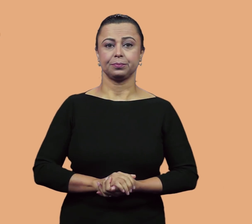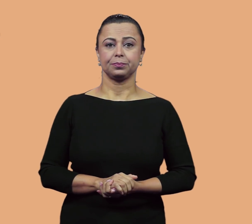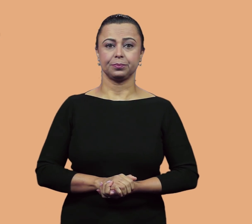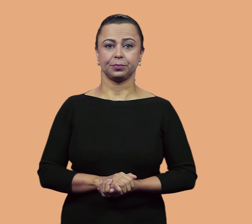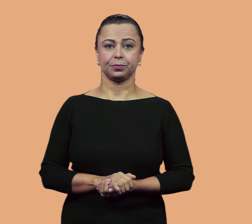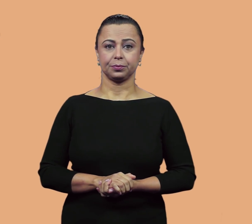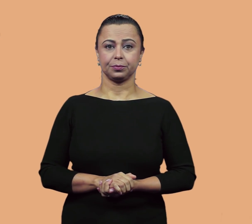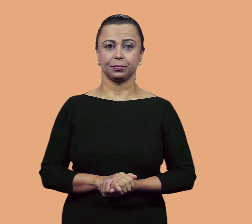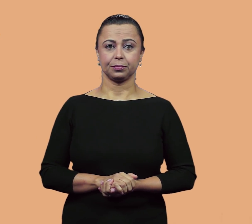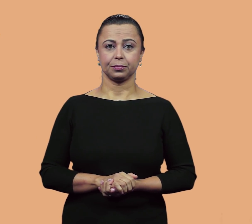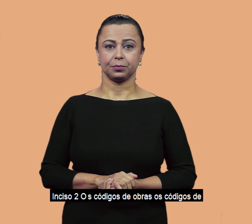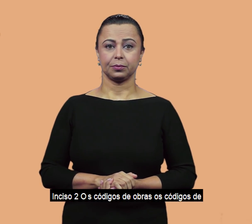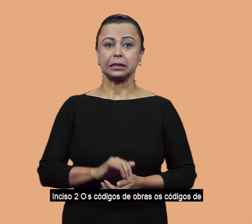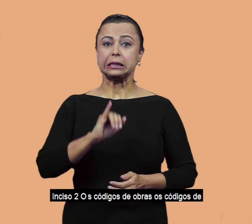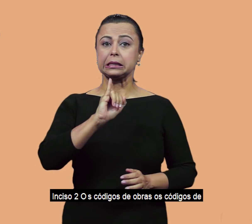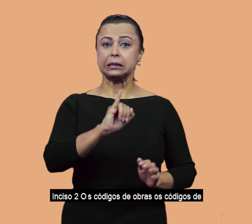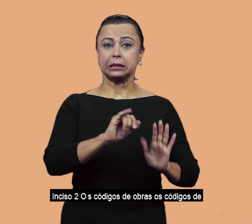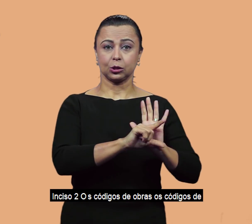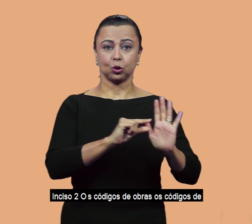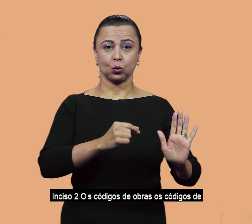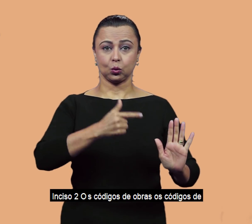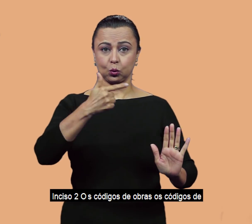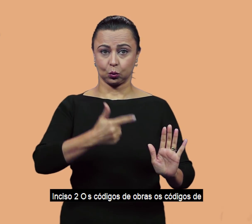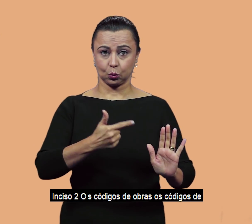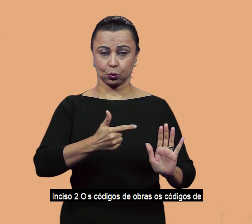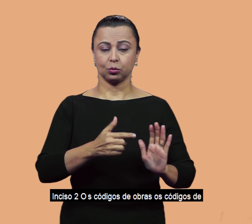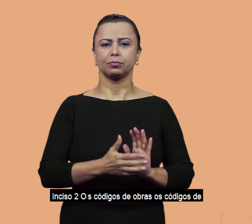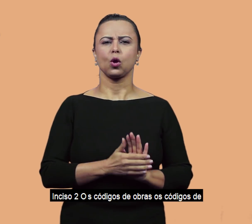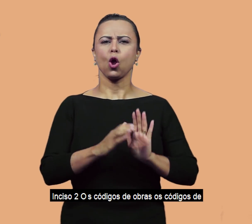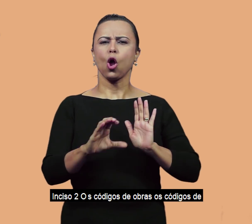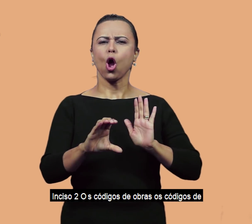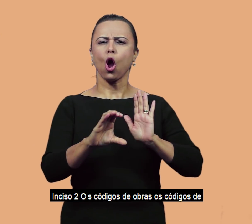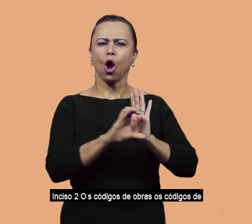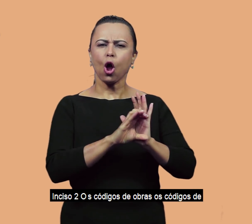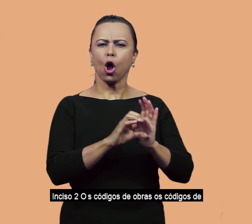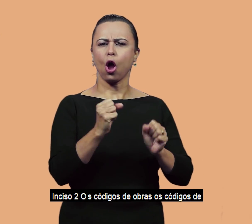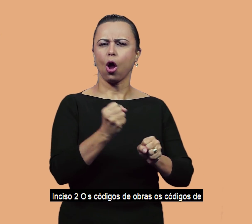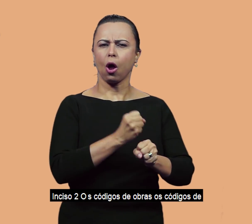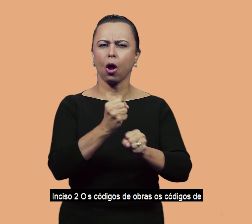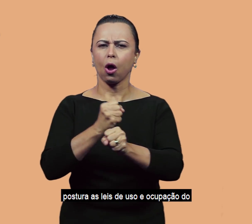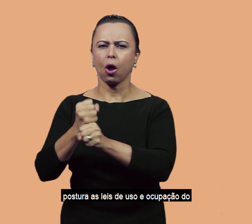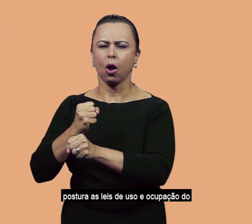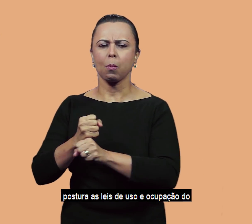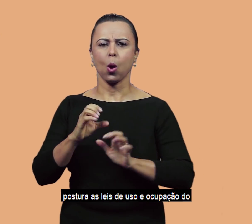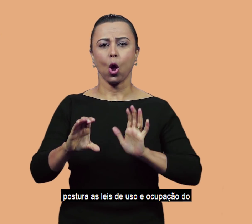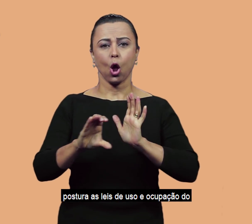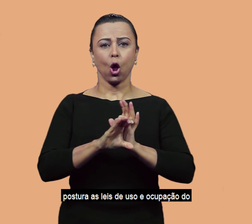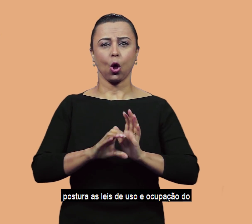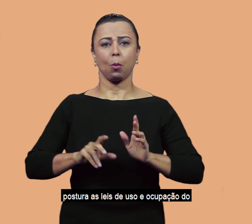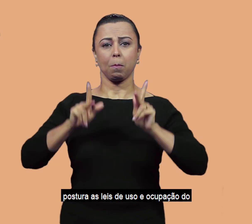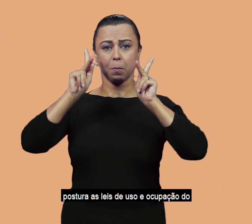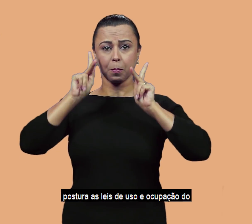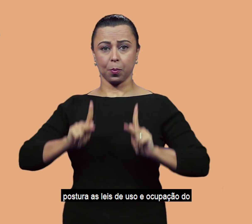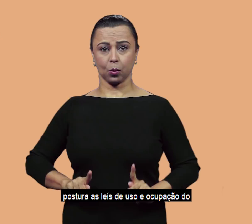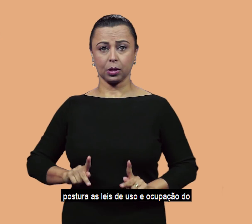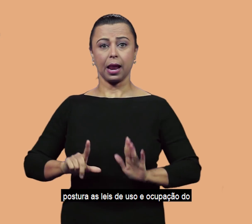inciso 2 os códigos de obras os códigos de postura as leis de uso e ocupação do solo